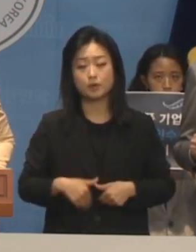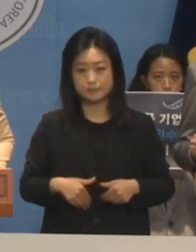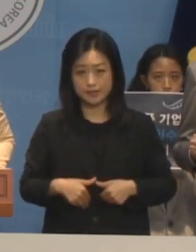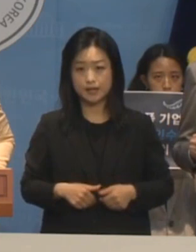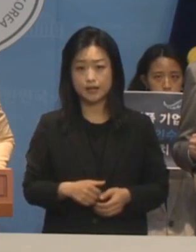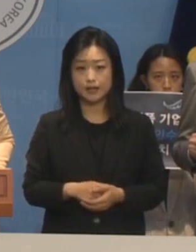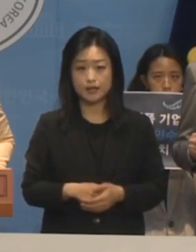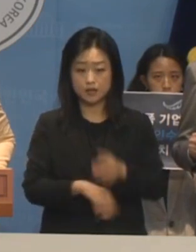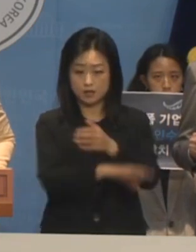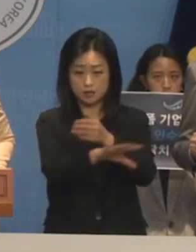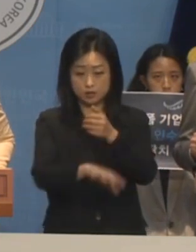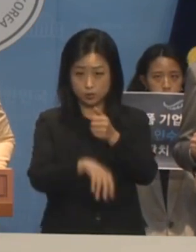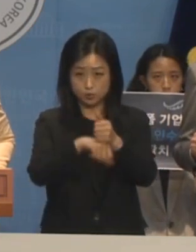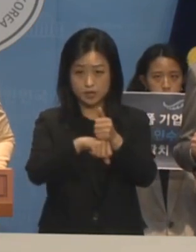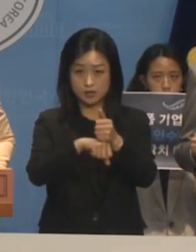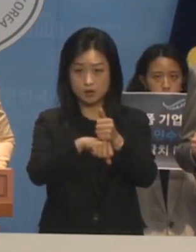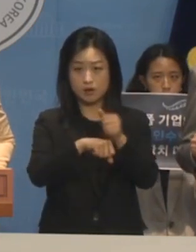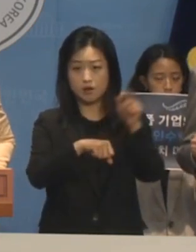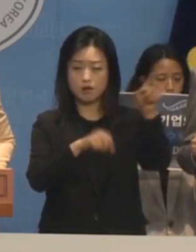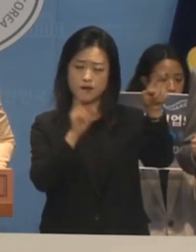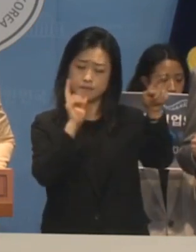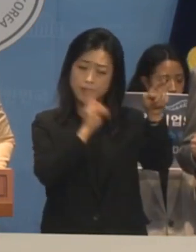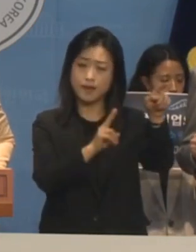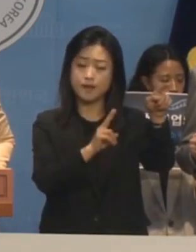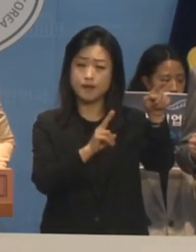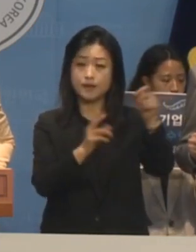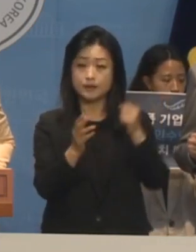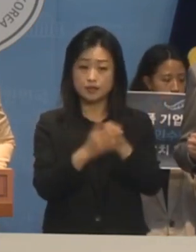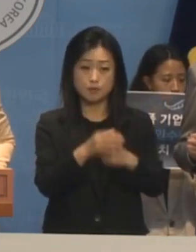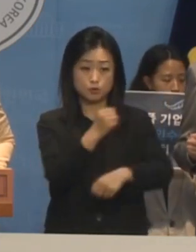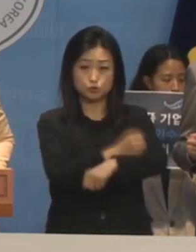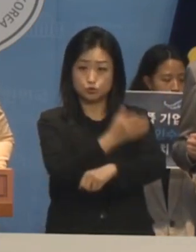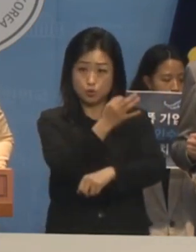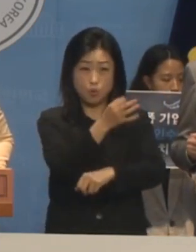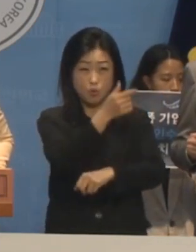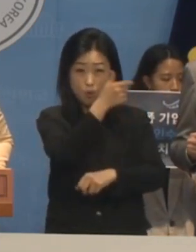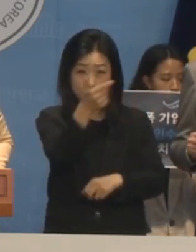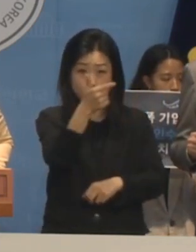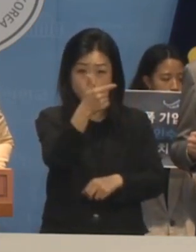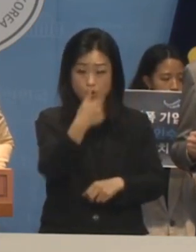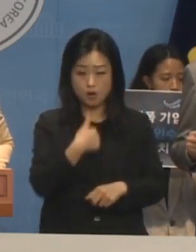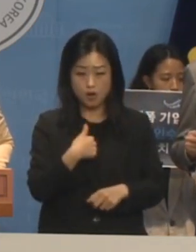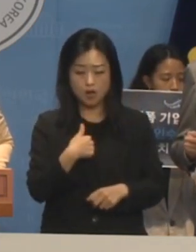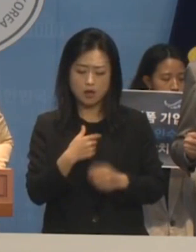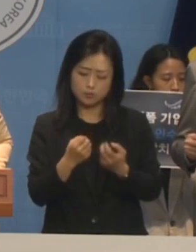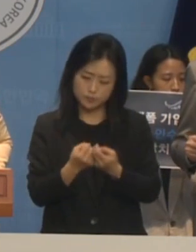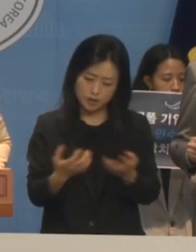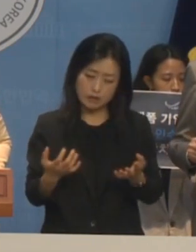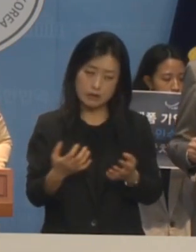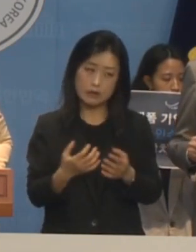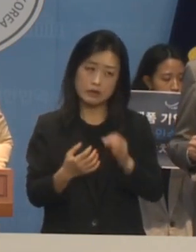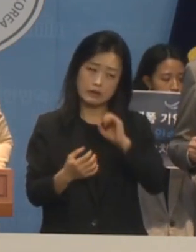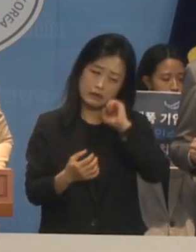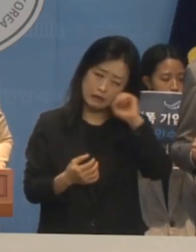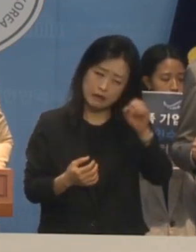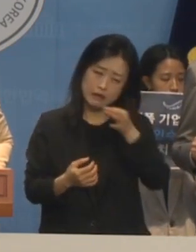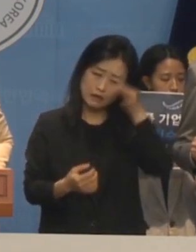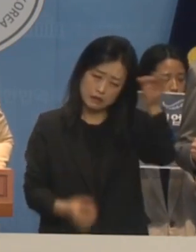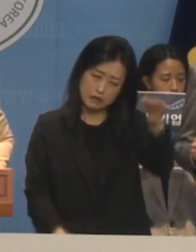없고 독과점 구조이다 보니 터무니없는 높은 수수료를 받아도 어쩔 수 없이 지금 따라가고 있는